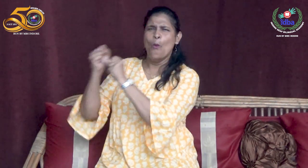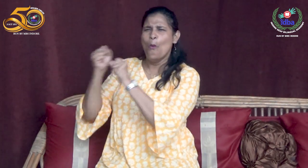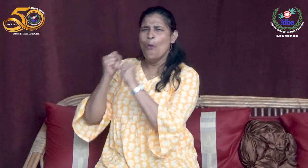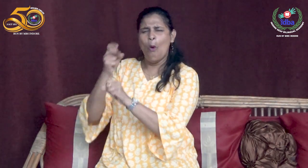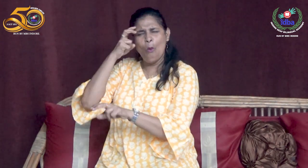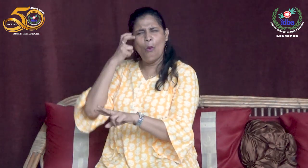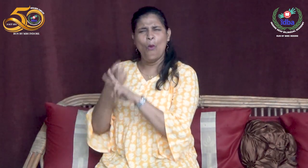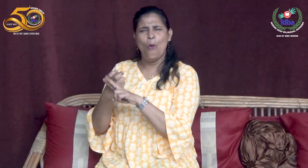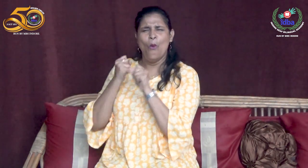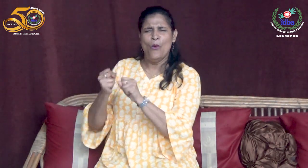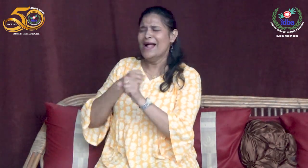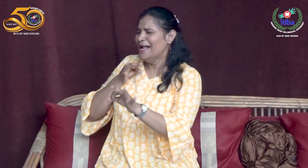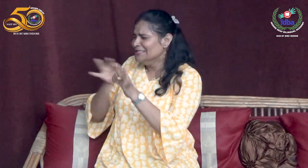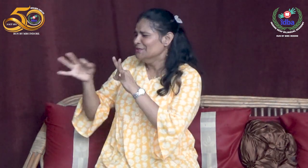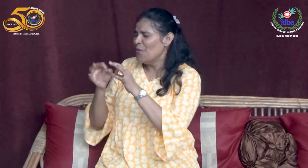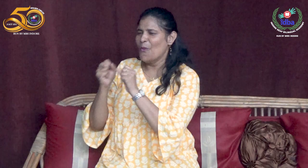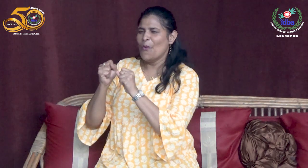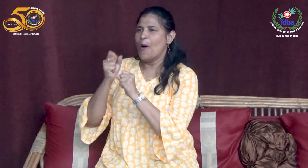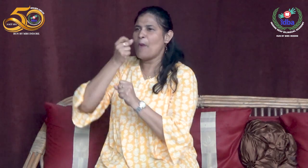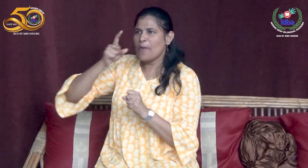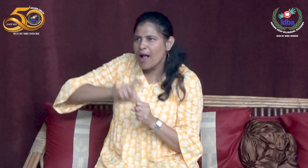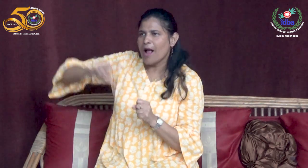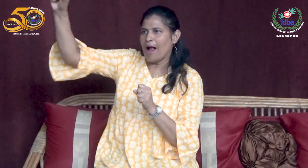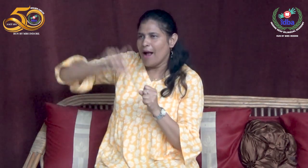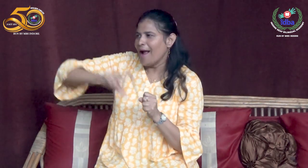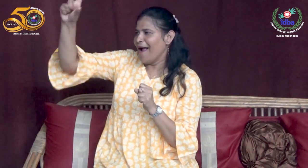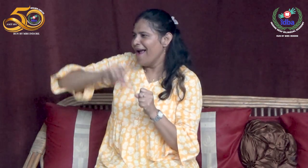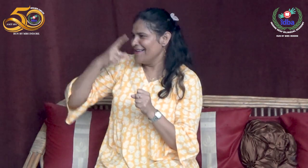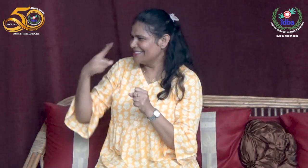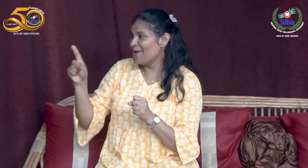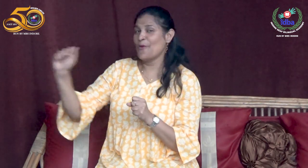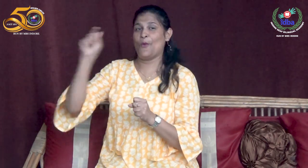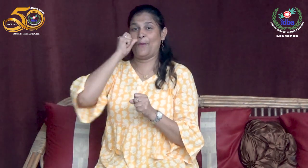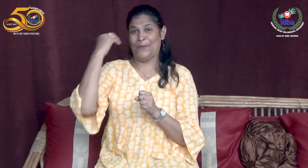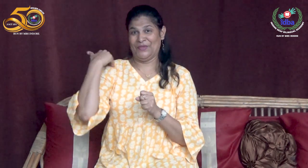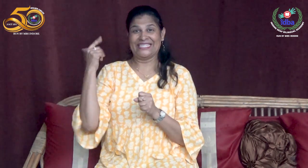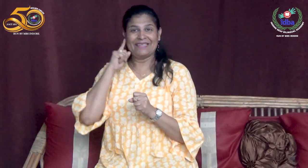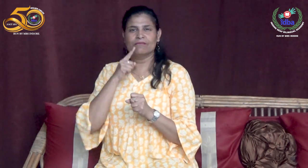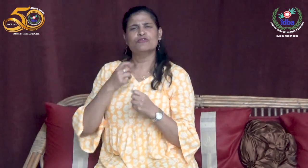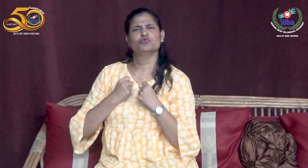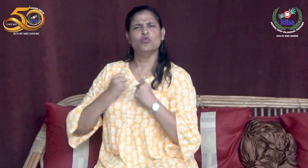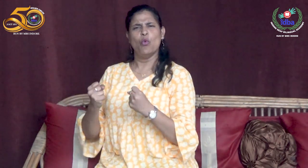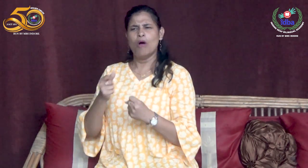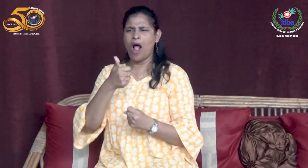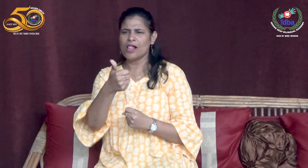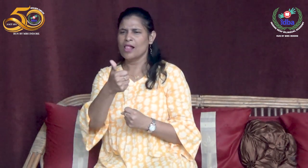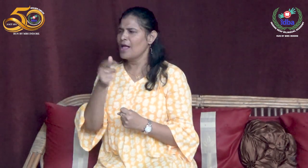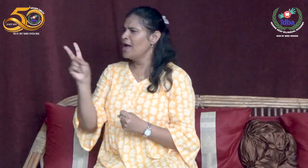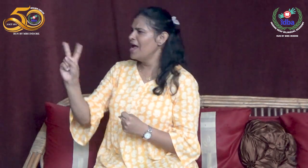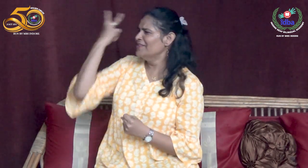राजकुमार सर ने समझाया, लेकिन बहुत मुश्किल था इनको समझाना, बहुत हार्ड था। ये बहुत बार बार घर जाती थी, बार बार। इनकी बहन जो थी वो भी स्ट्रॉन्ग थी,